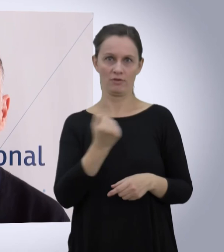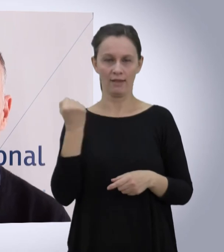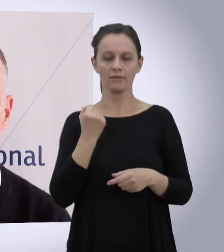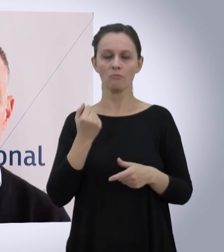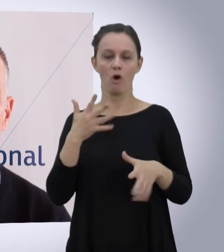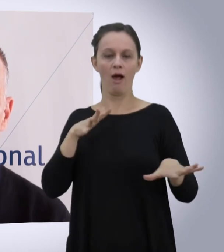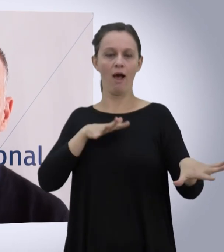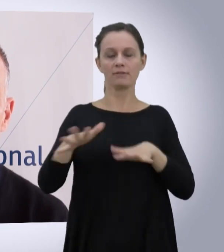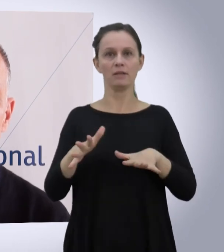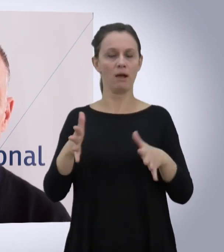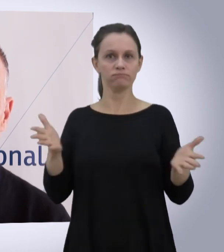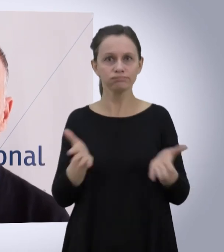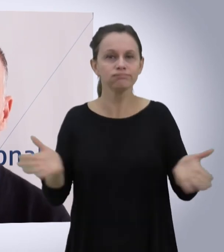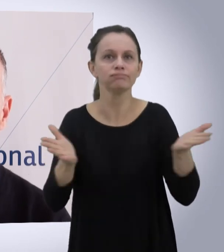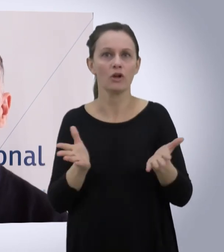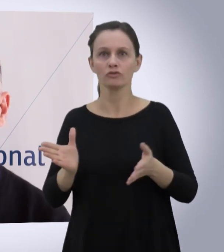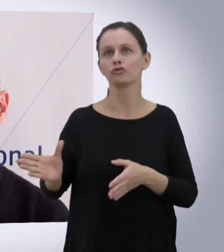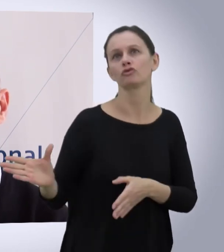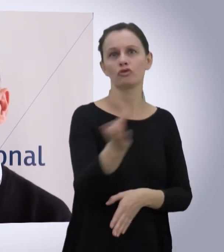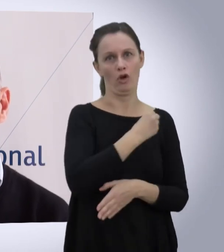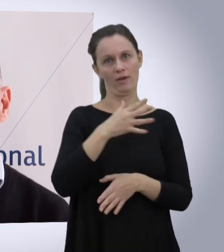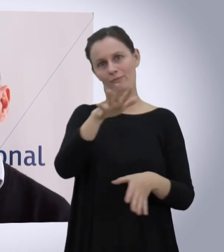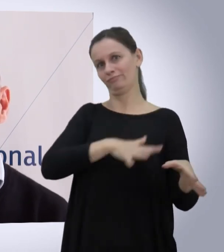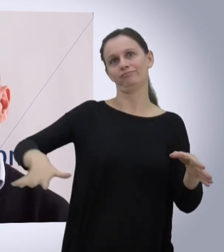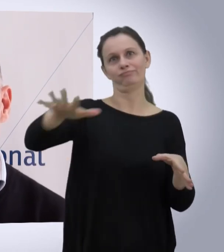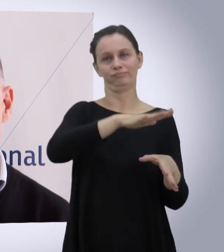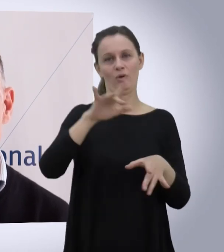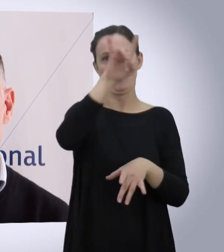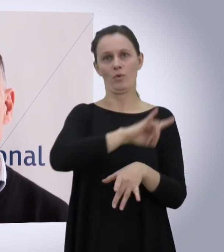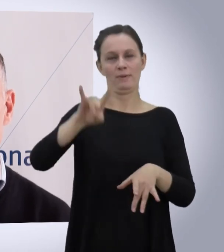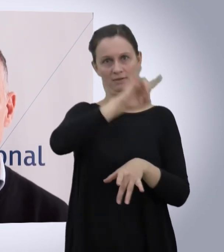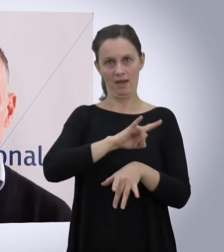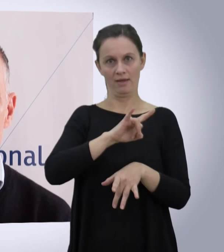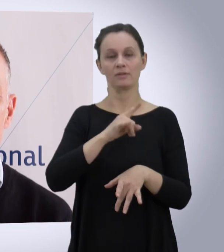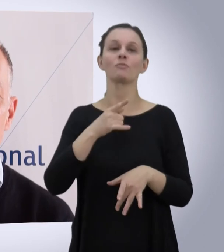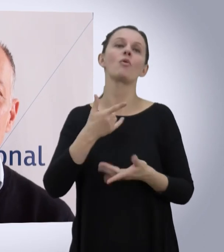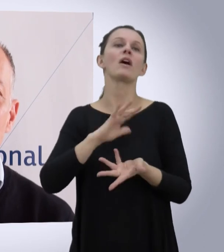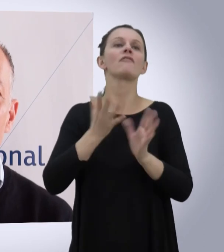de toda la comunidad universitaria y hacemos, obviamente, una